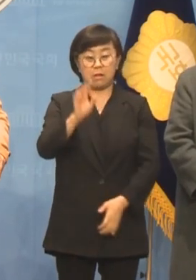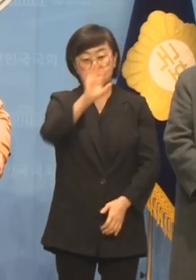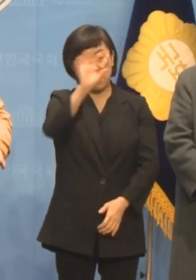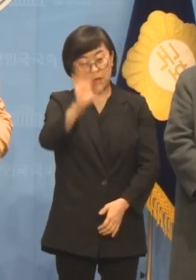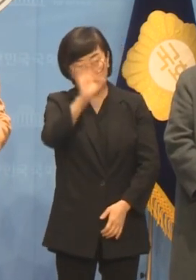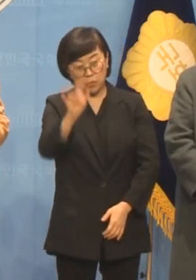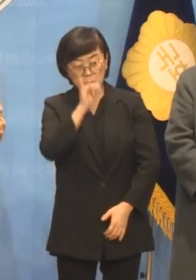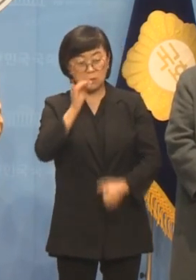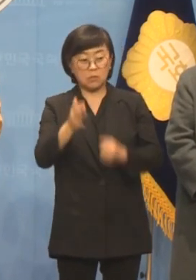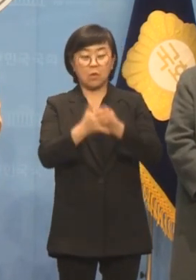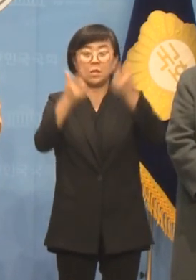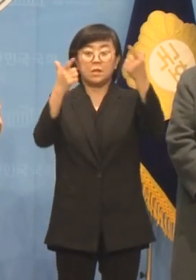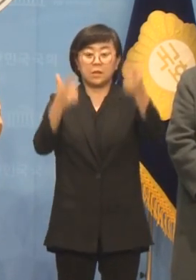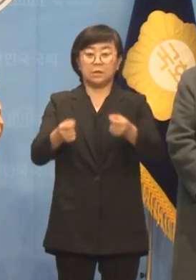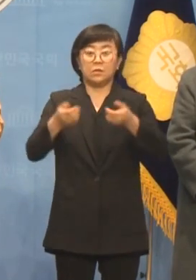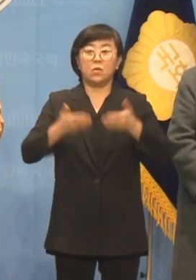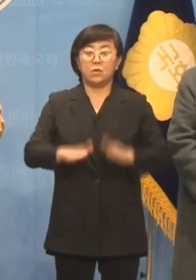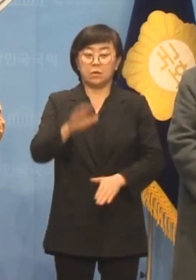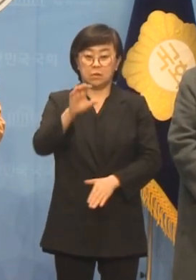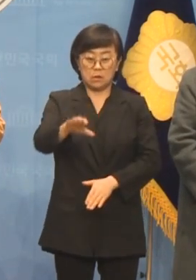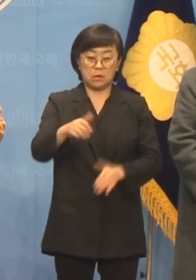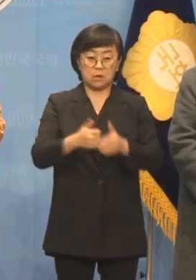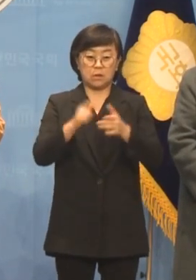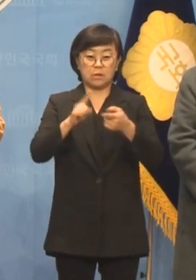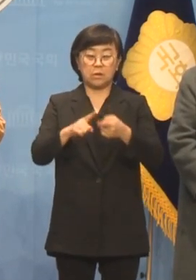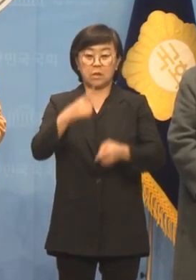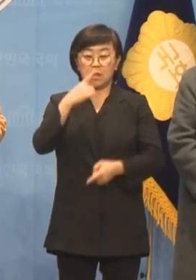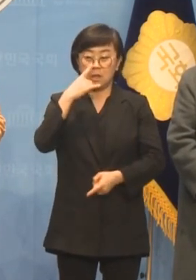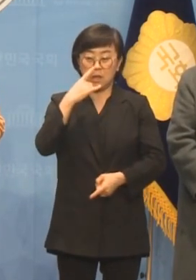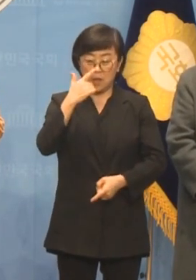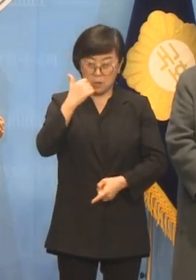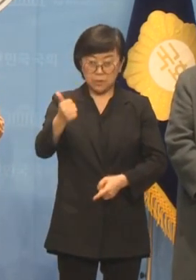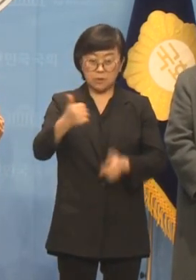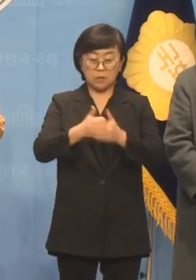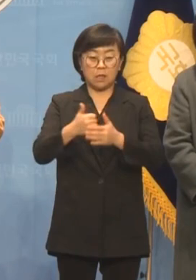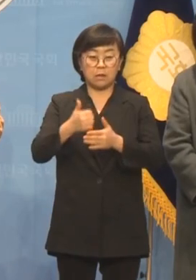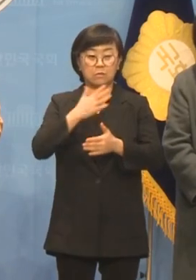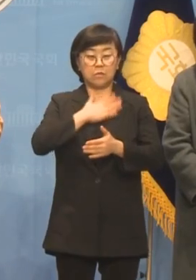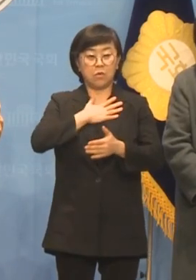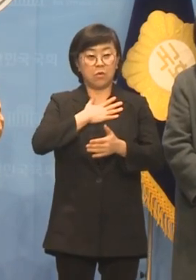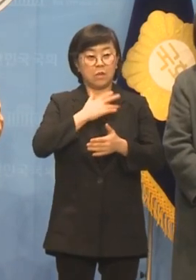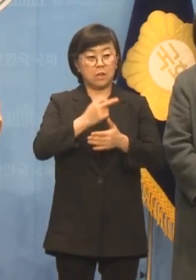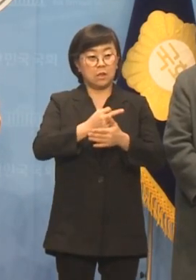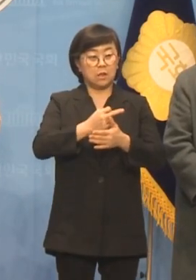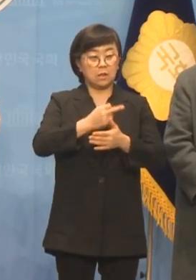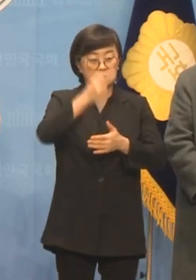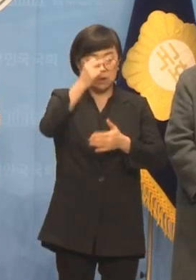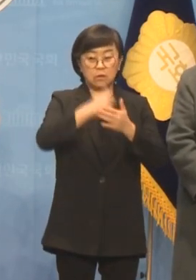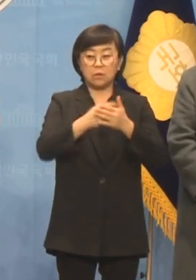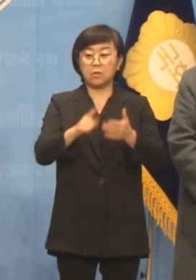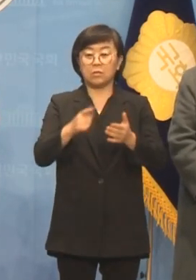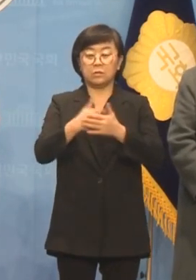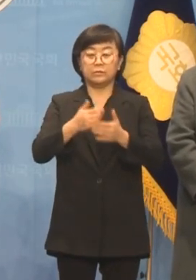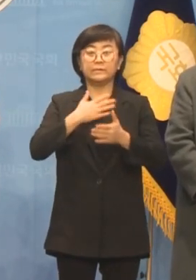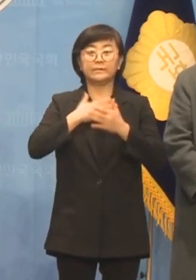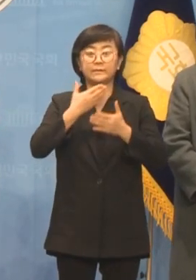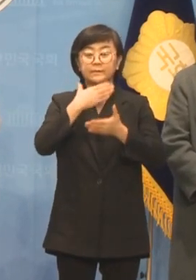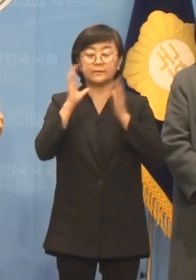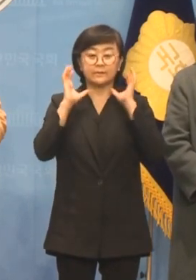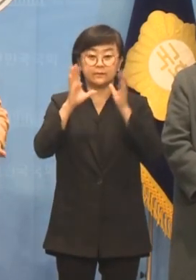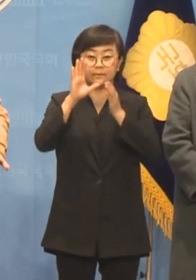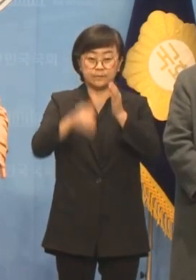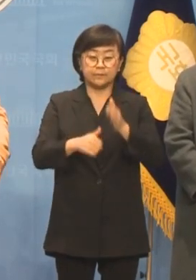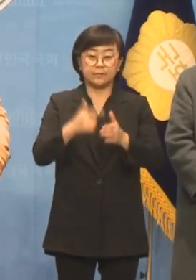것처럼 뭐 같은 고향, 또 부친과 저희 큰형님과의 관계, 제가 어린 청소년 시절에